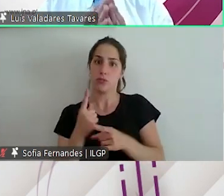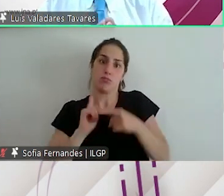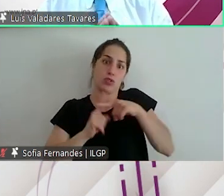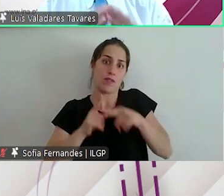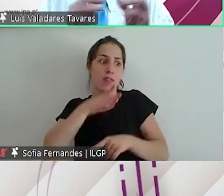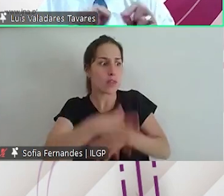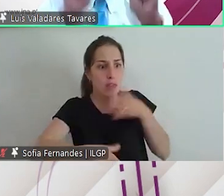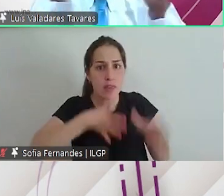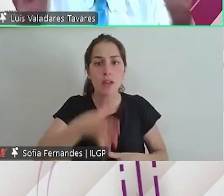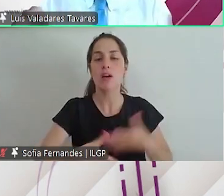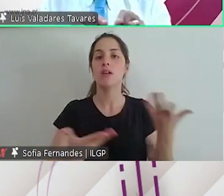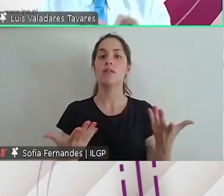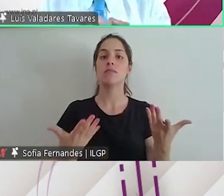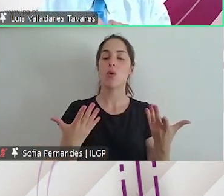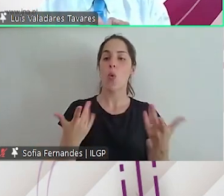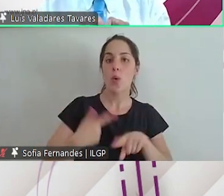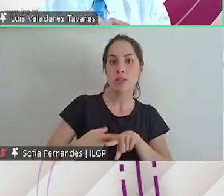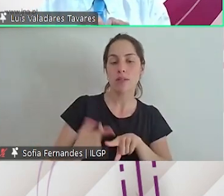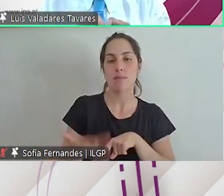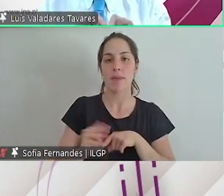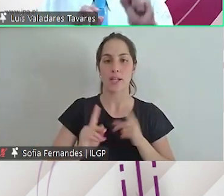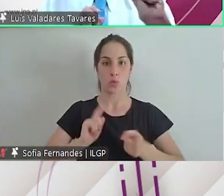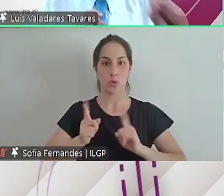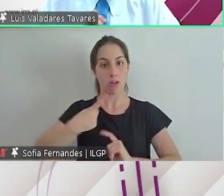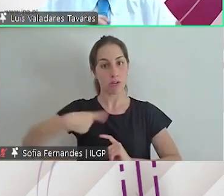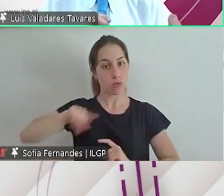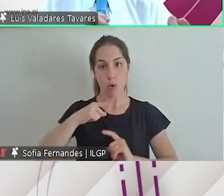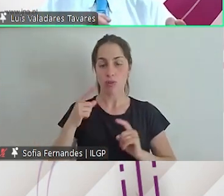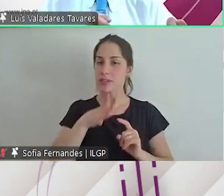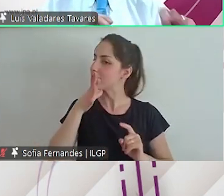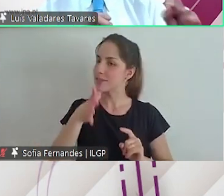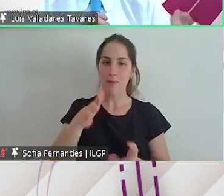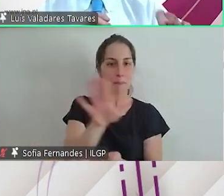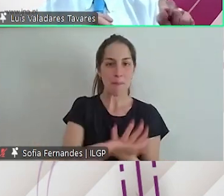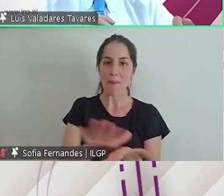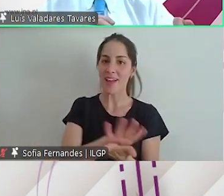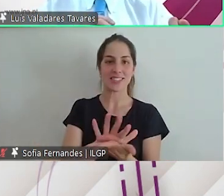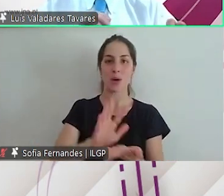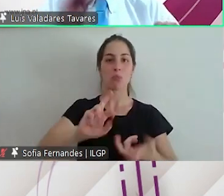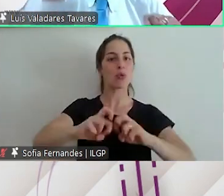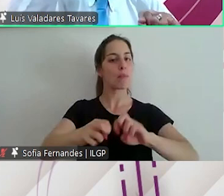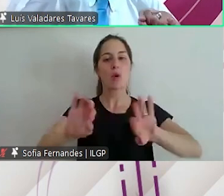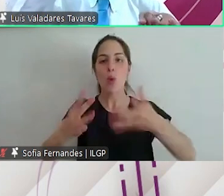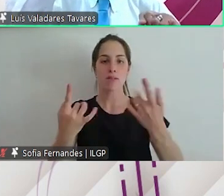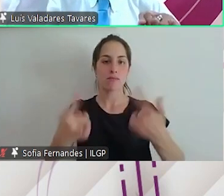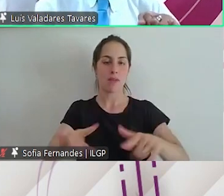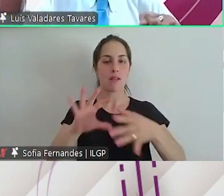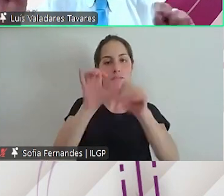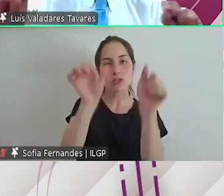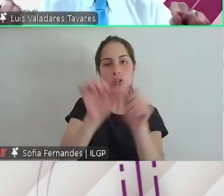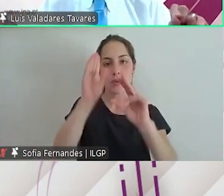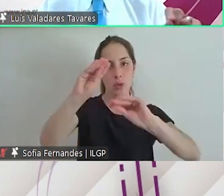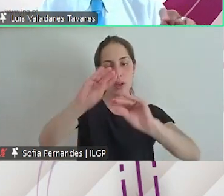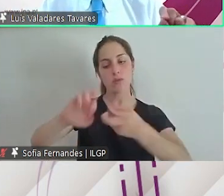aspecto mais interessante é que seguimos rigorosamente essa via. Quais são os problemas nessa altura do nosso sistema educativo? Quais são as soluções